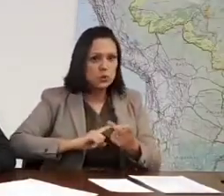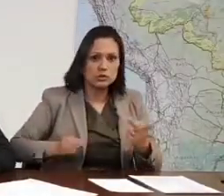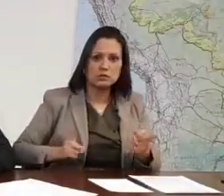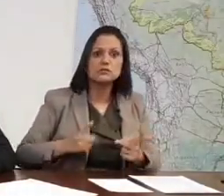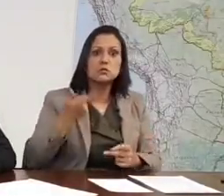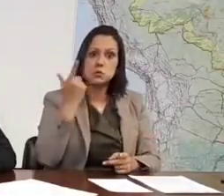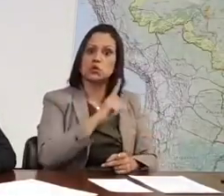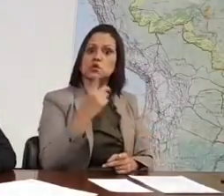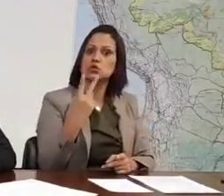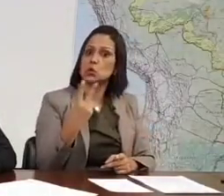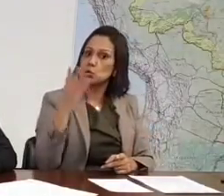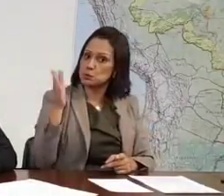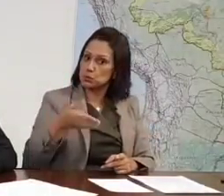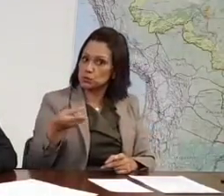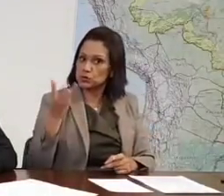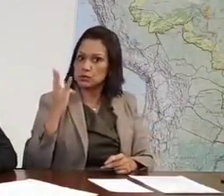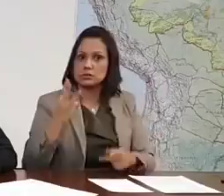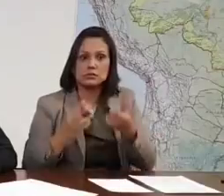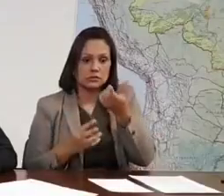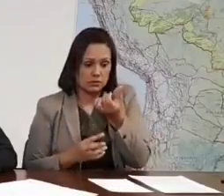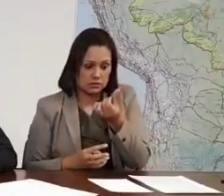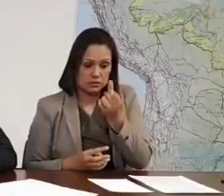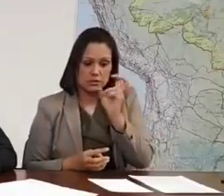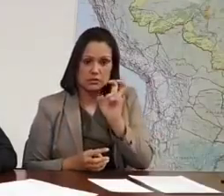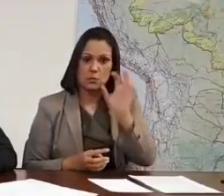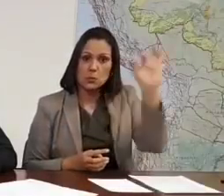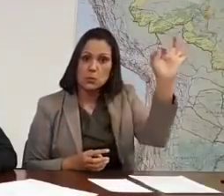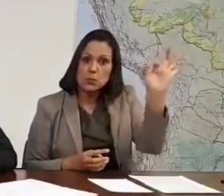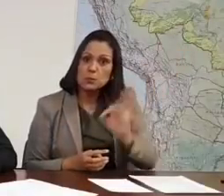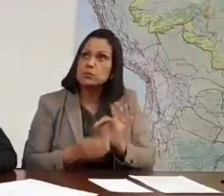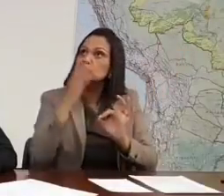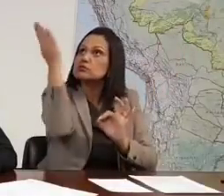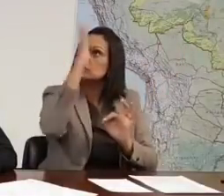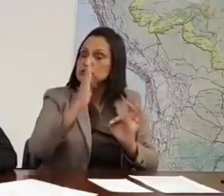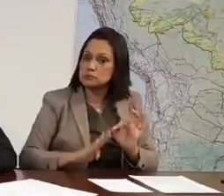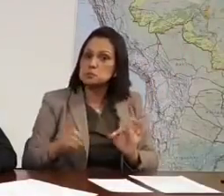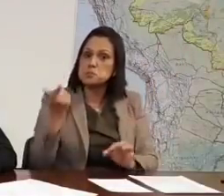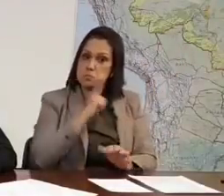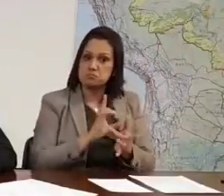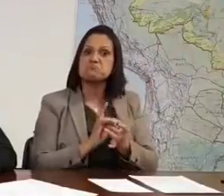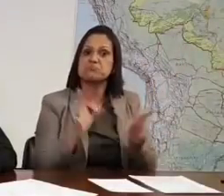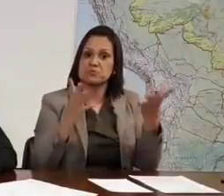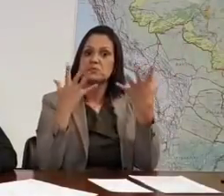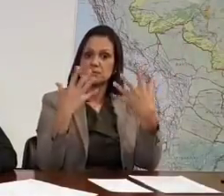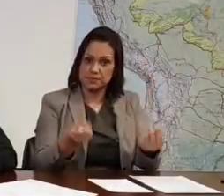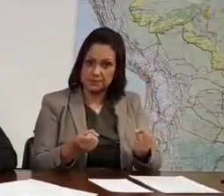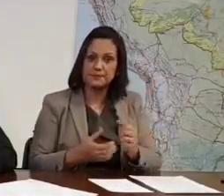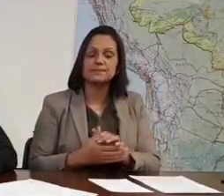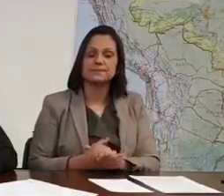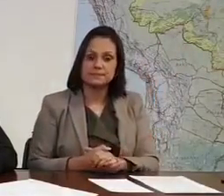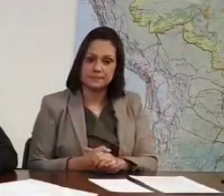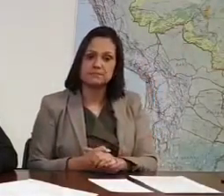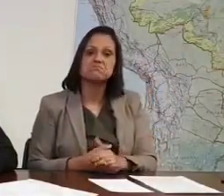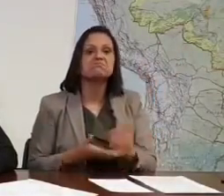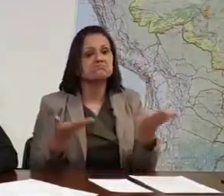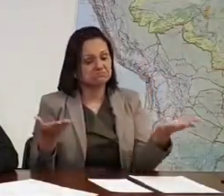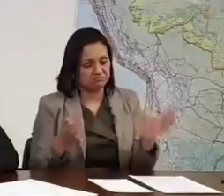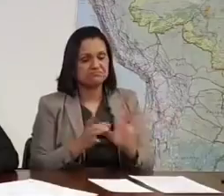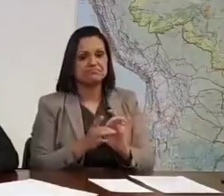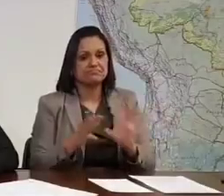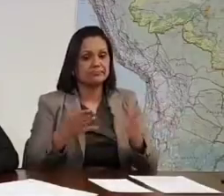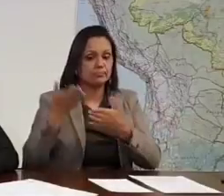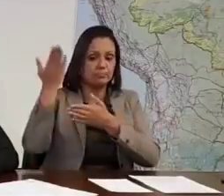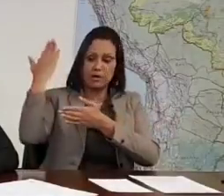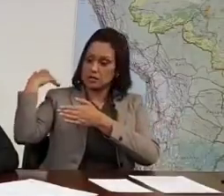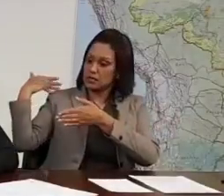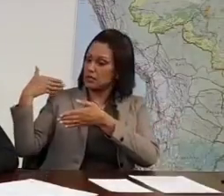aproximadamente 2/3. 65% no Brasil. 2/3, 65% ganhamos. E está permitindo, então, desde aquela